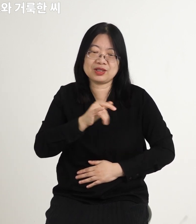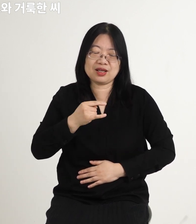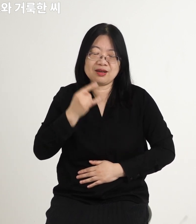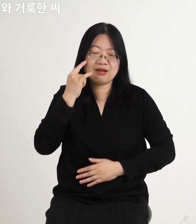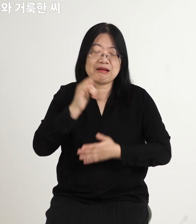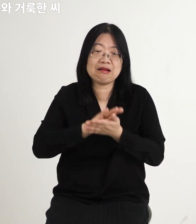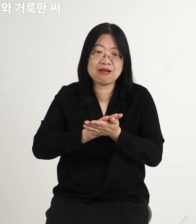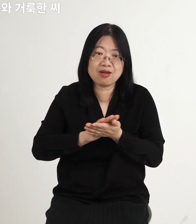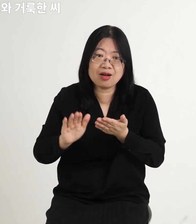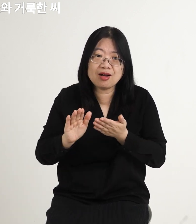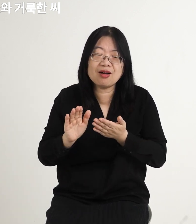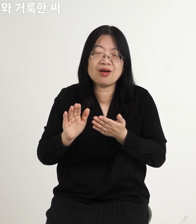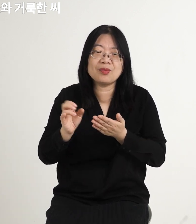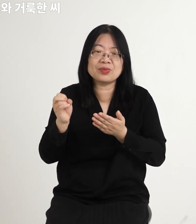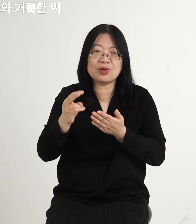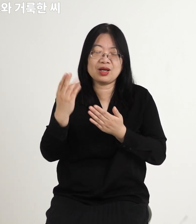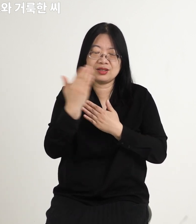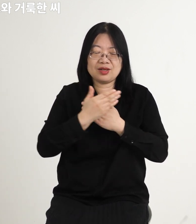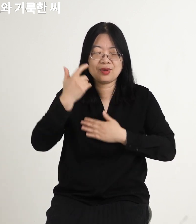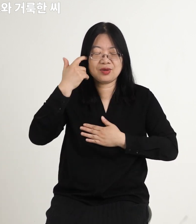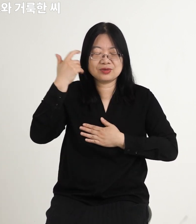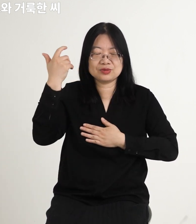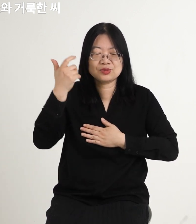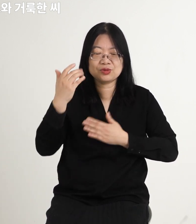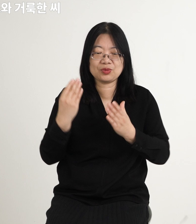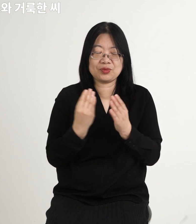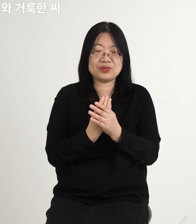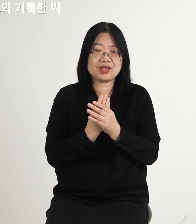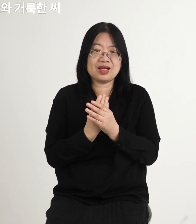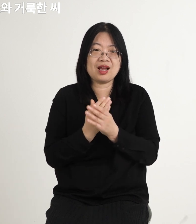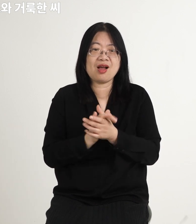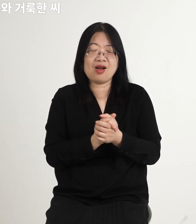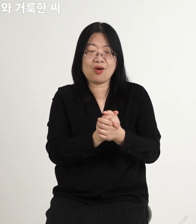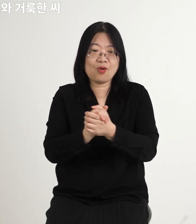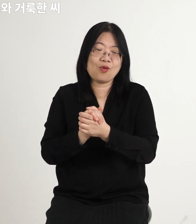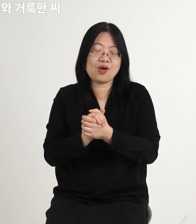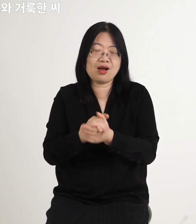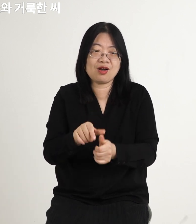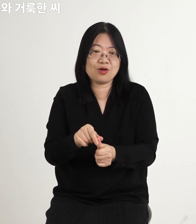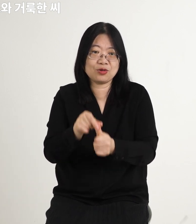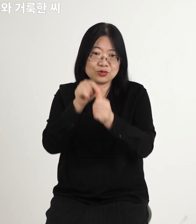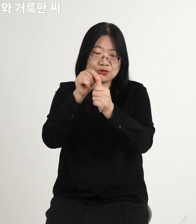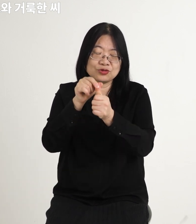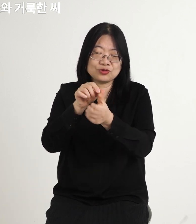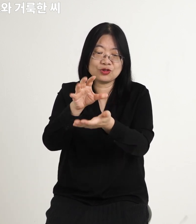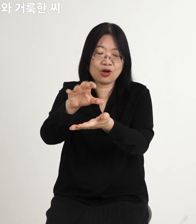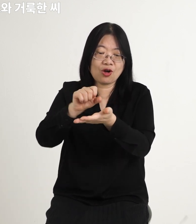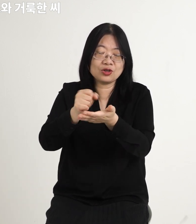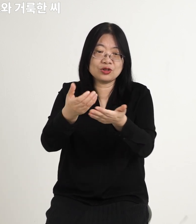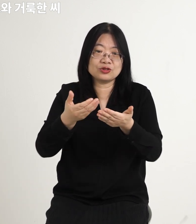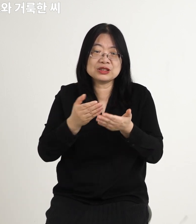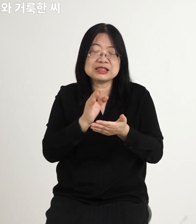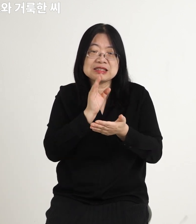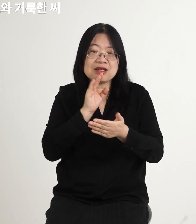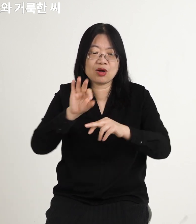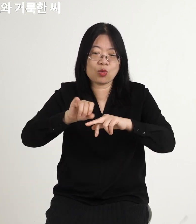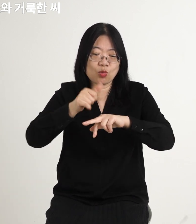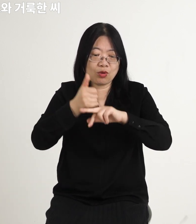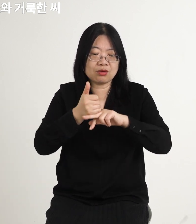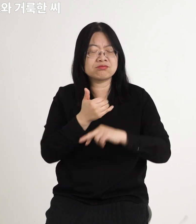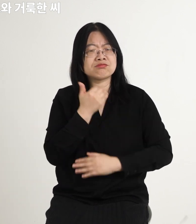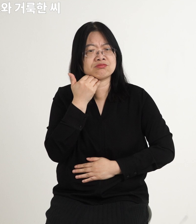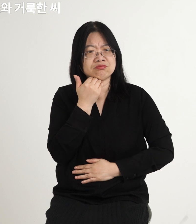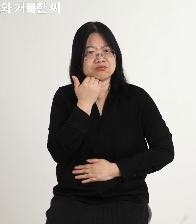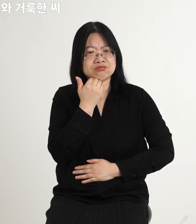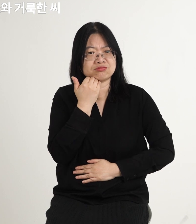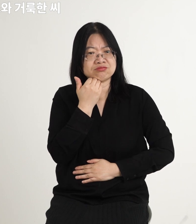평화와 영육 간의 온전한 화해와 구원을 얻어다 줄 참된 왕은